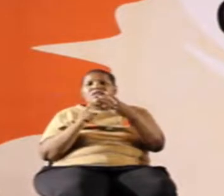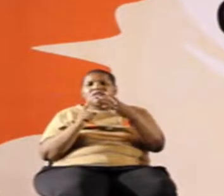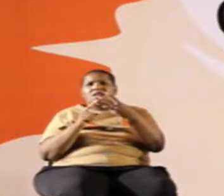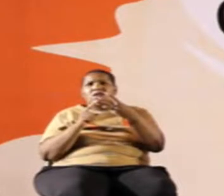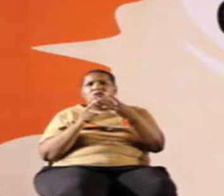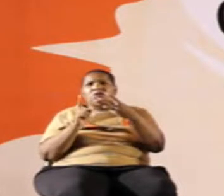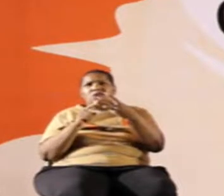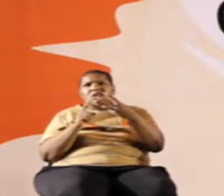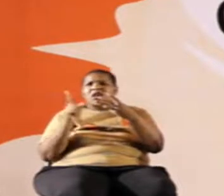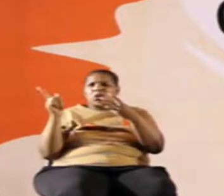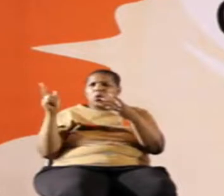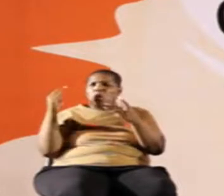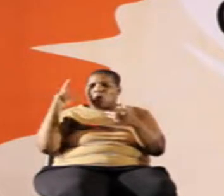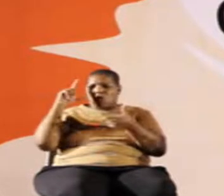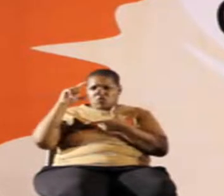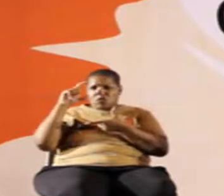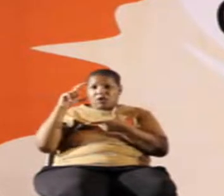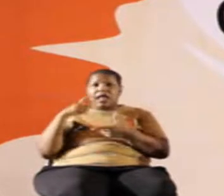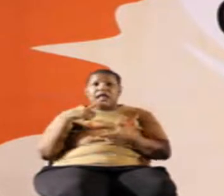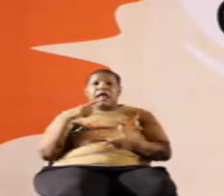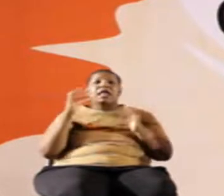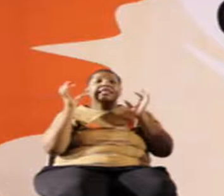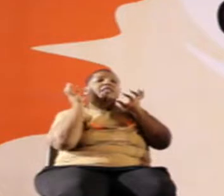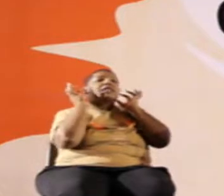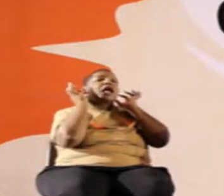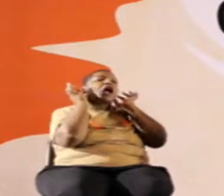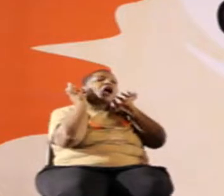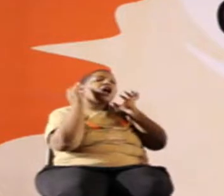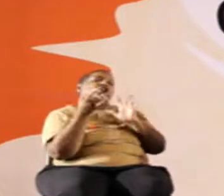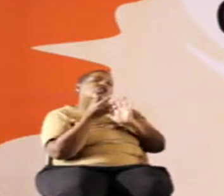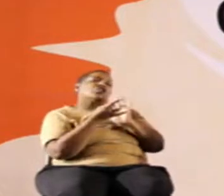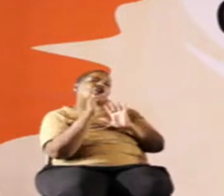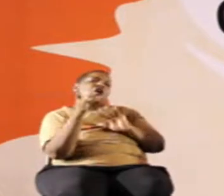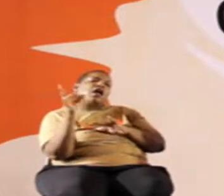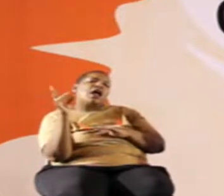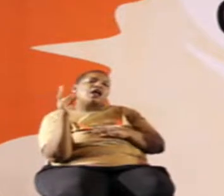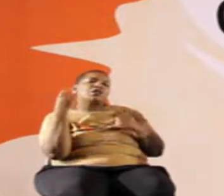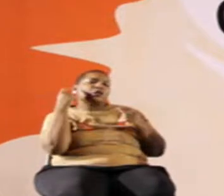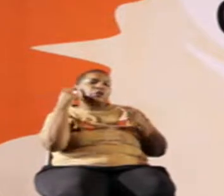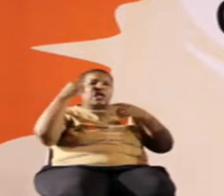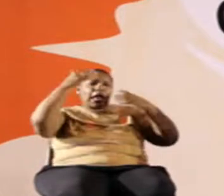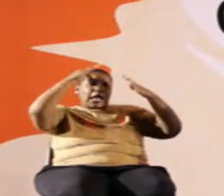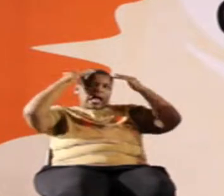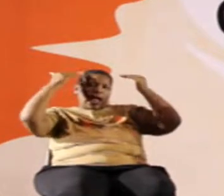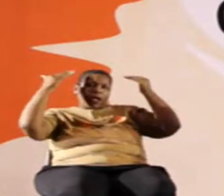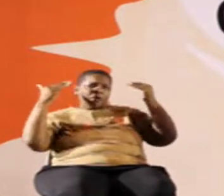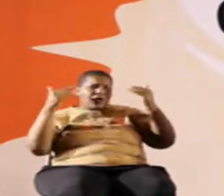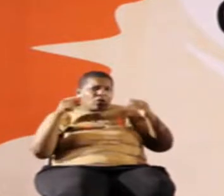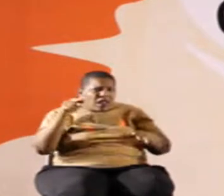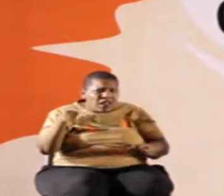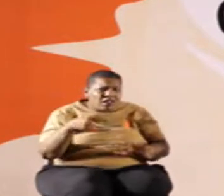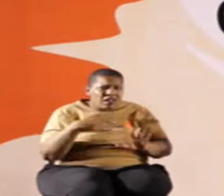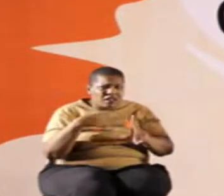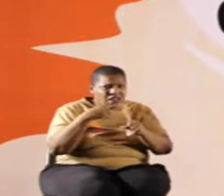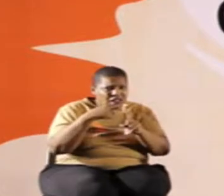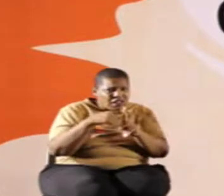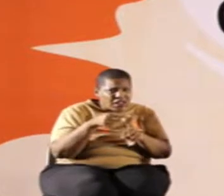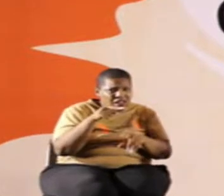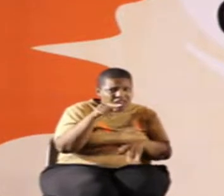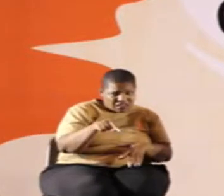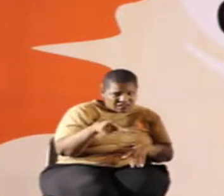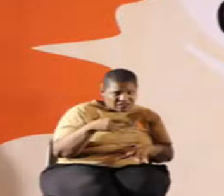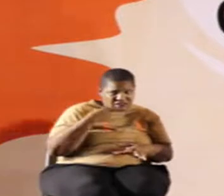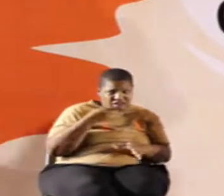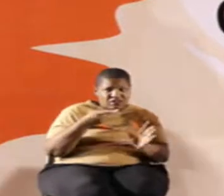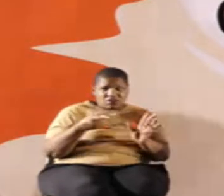o terceiro, que mostrou outra foto, está lá de brincão dourado, etc., etc. Ou seja, essa afirmação, essa